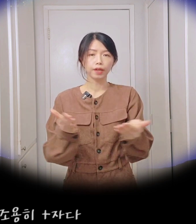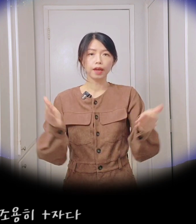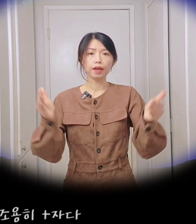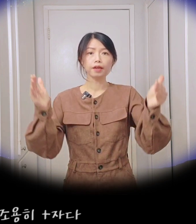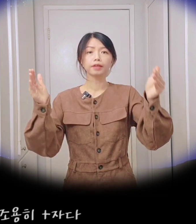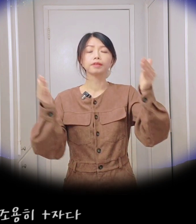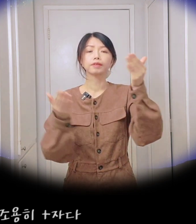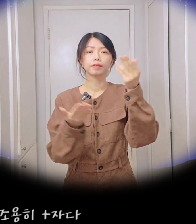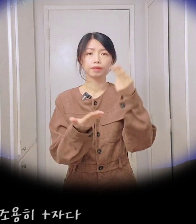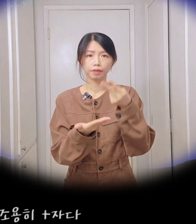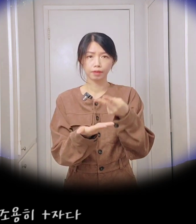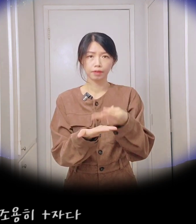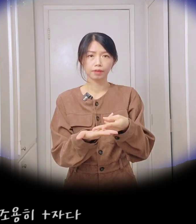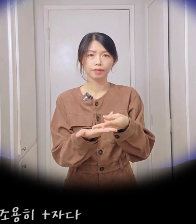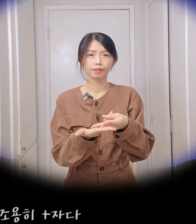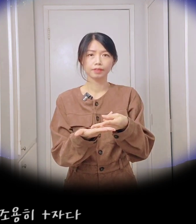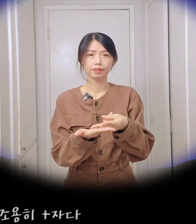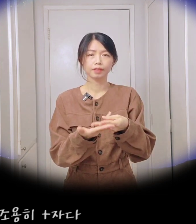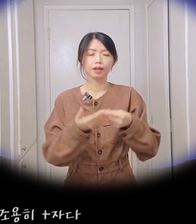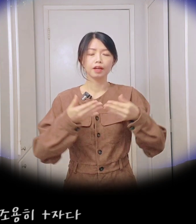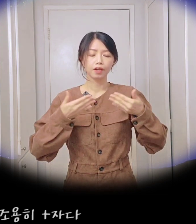말구유 위에